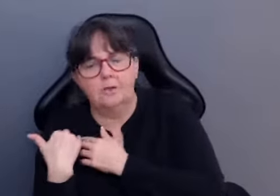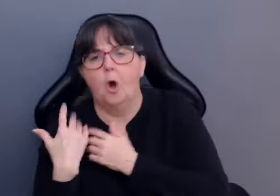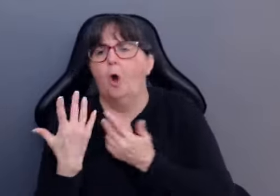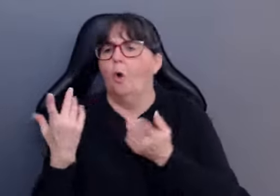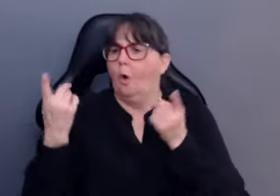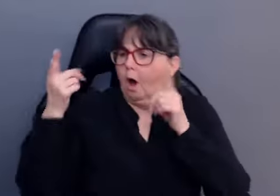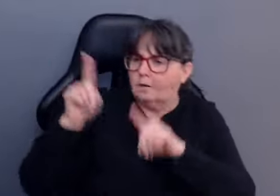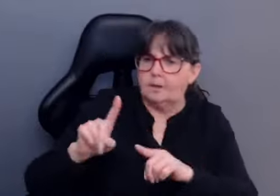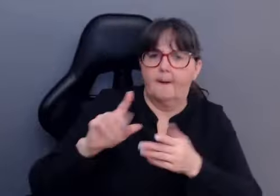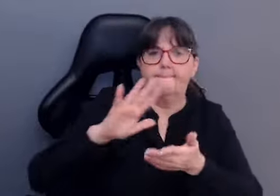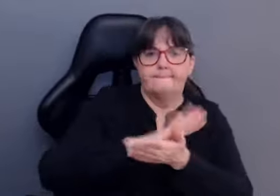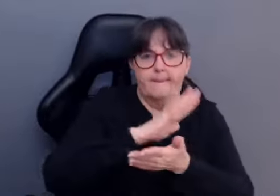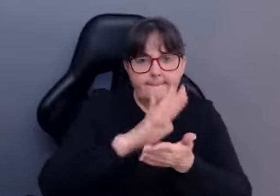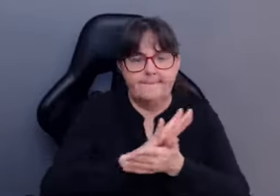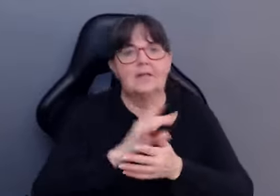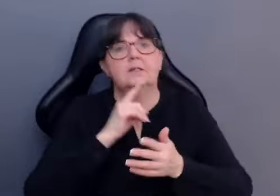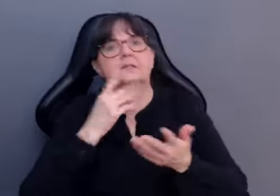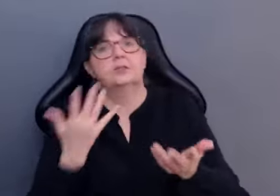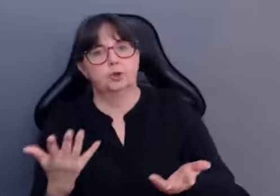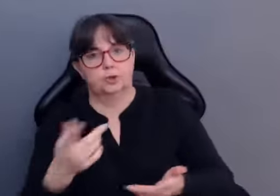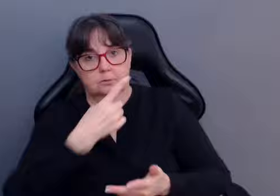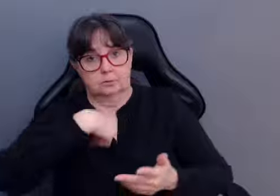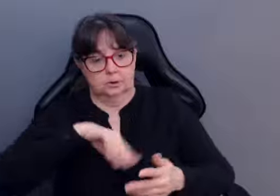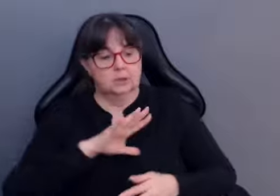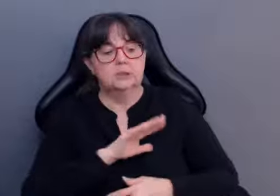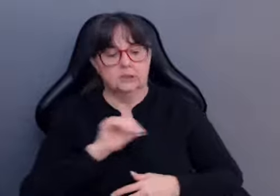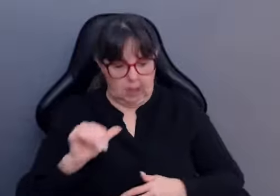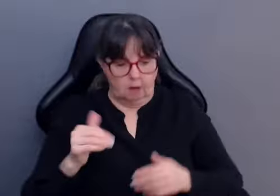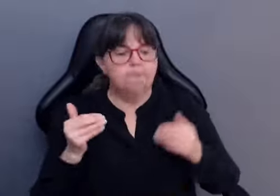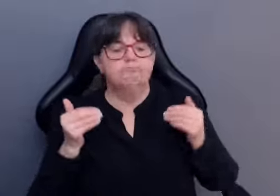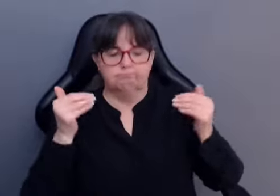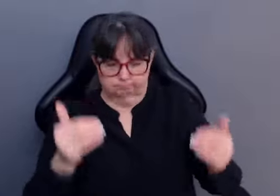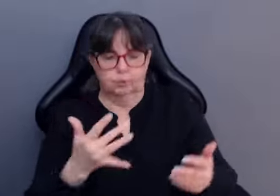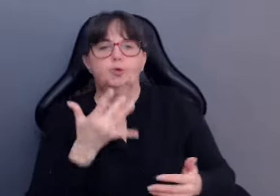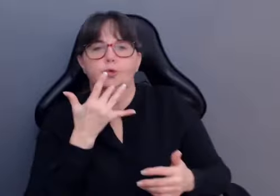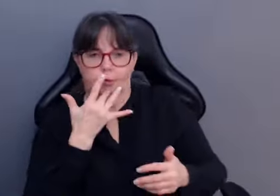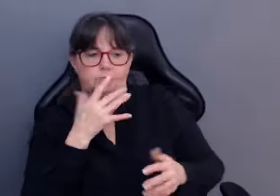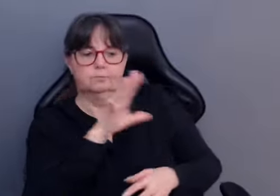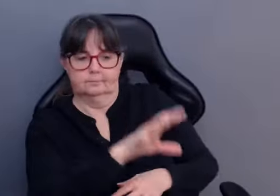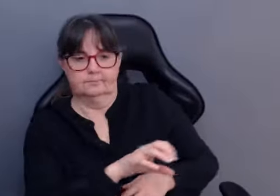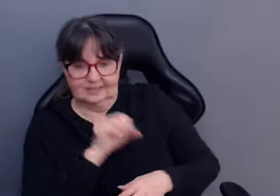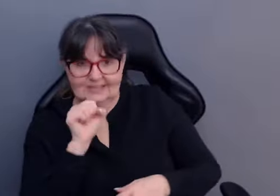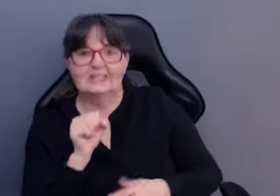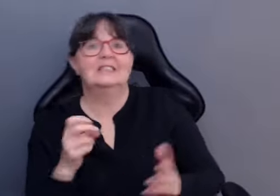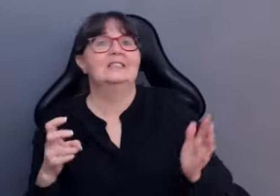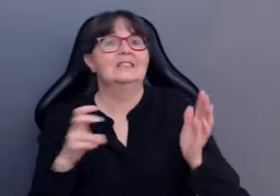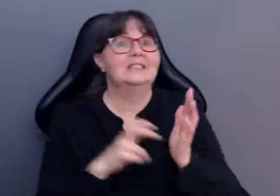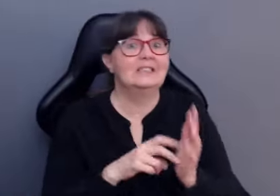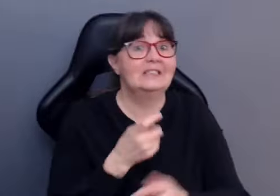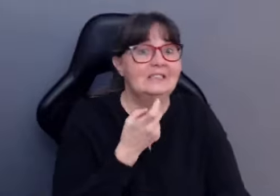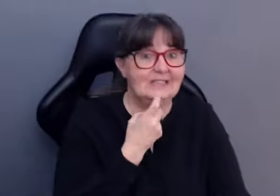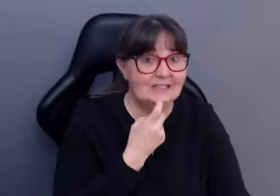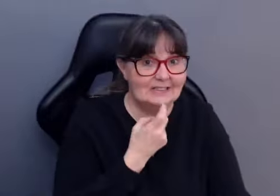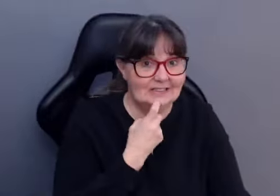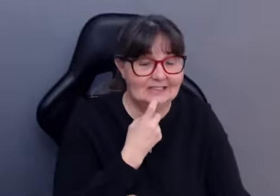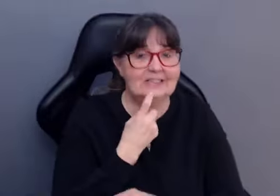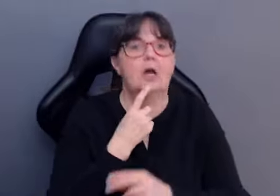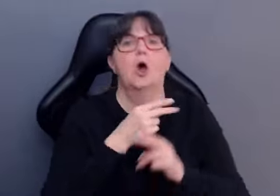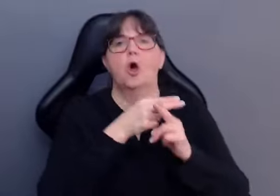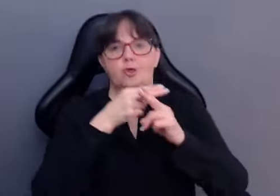autre document autorisé par le conseil d'administration sont signés par les personnes désignées par